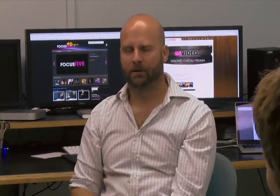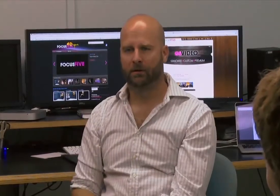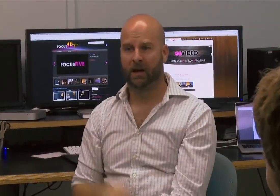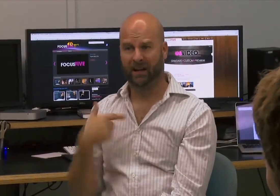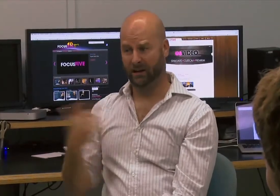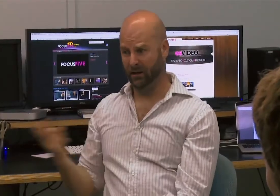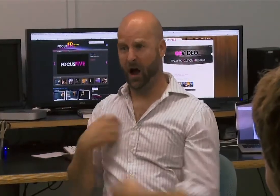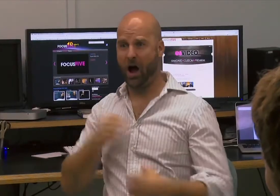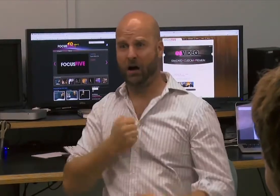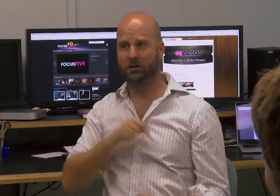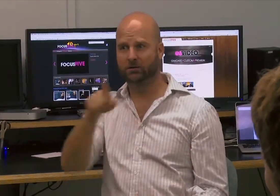Spielfilme.